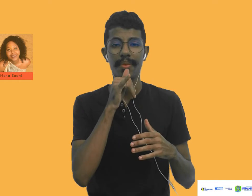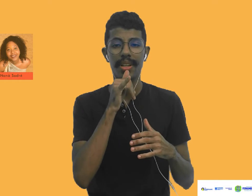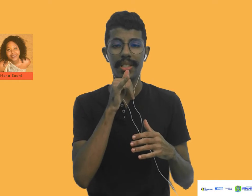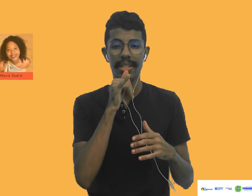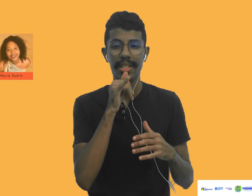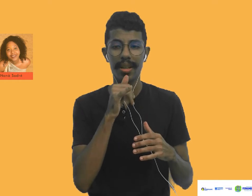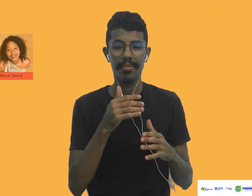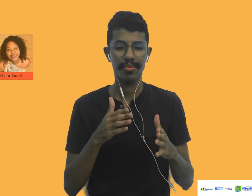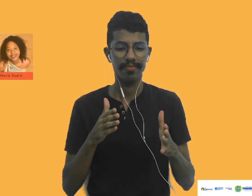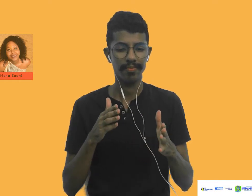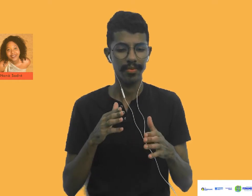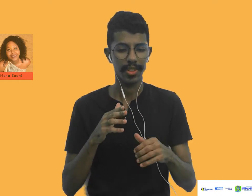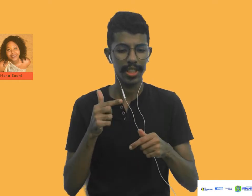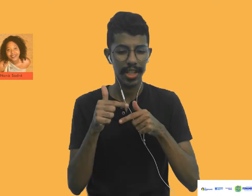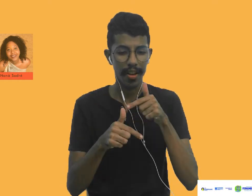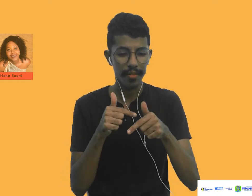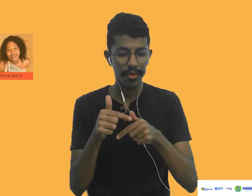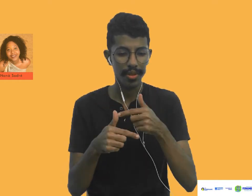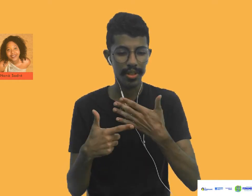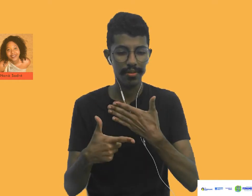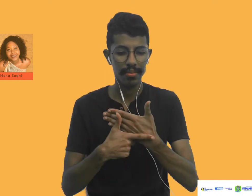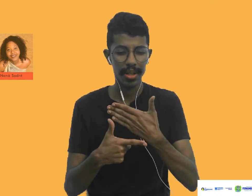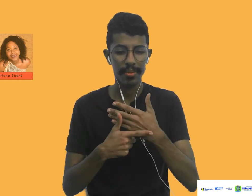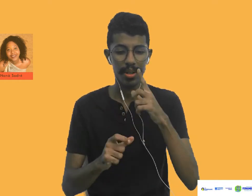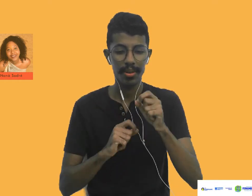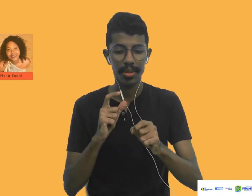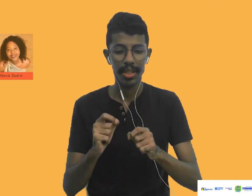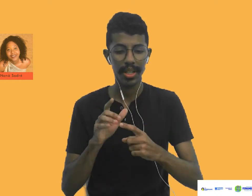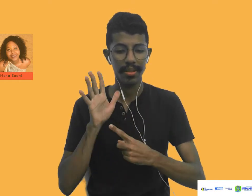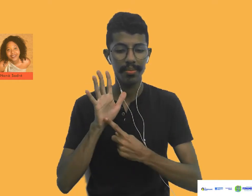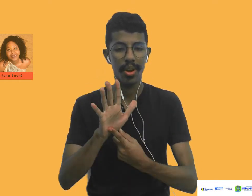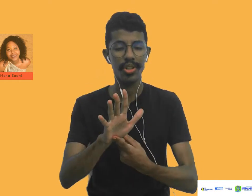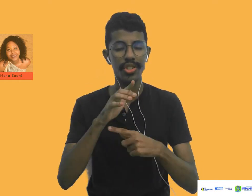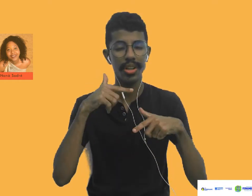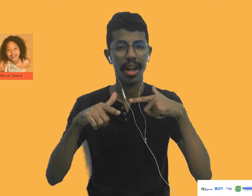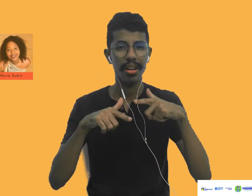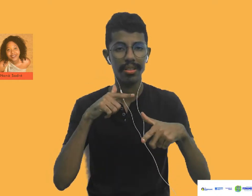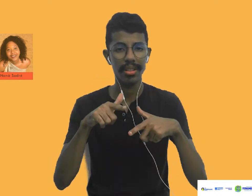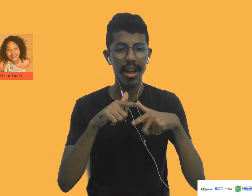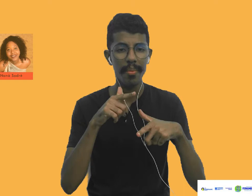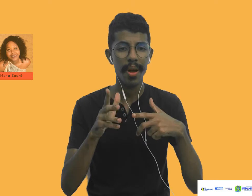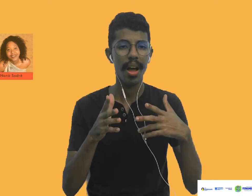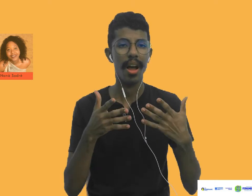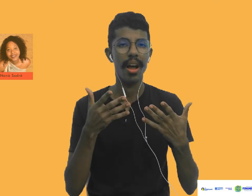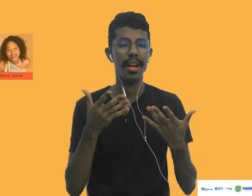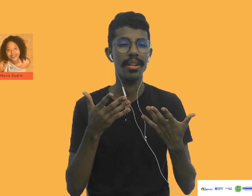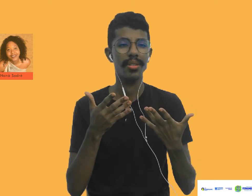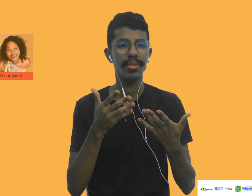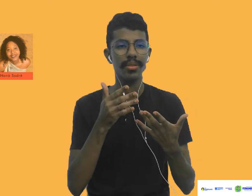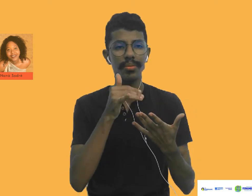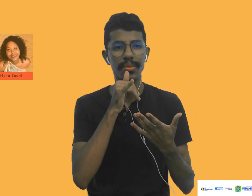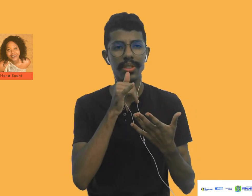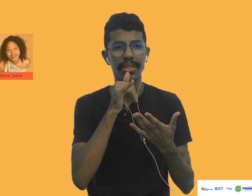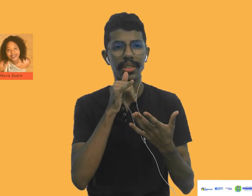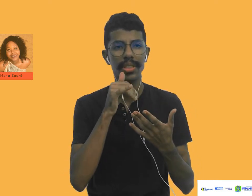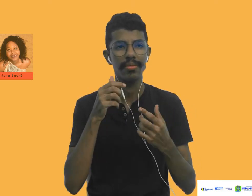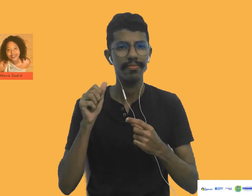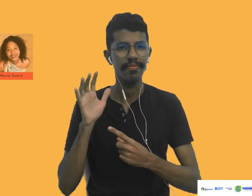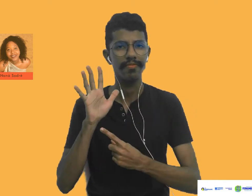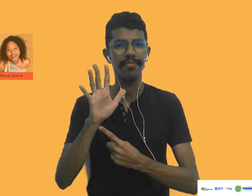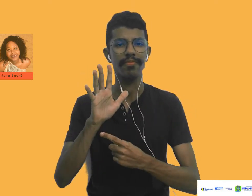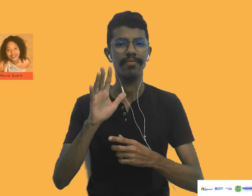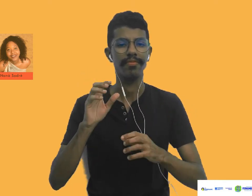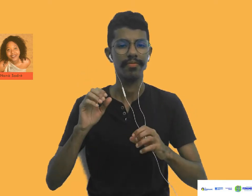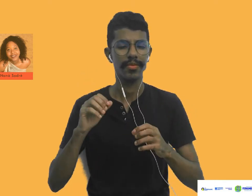naquela função de discursinar, de trazer esse trabalho, né, dessa diáspora,